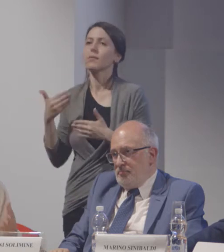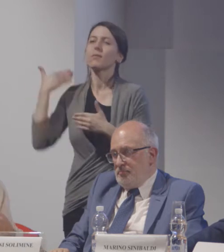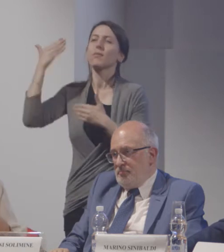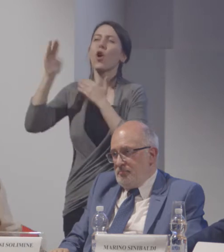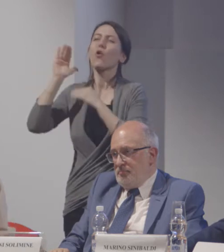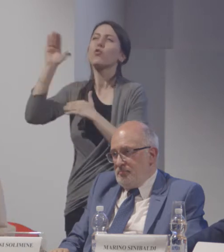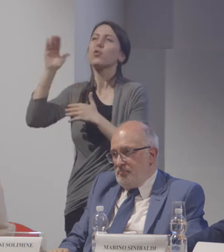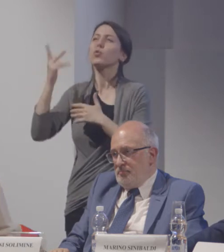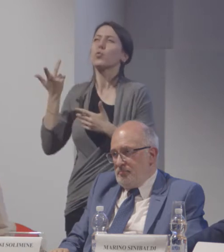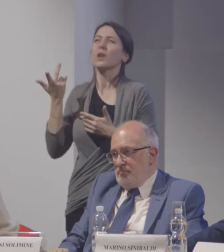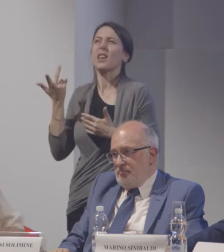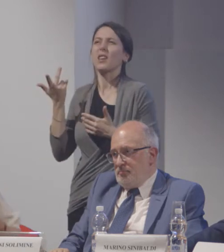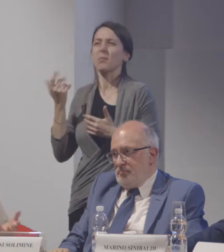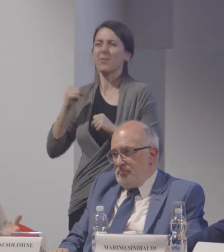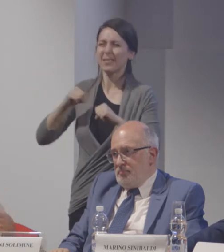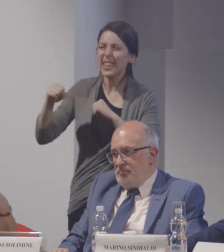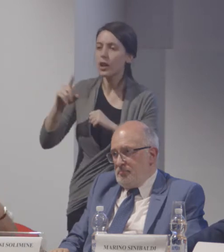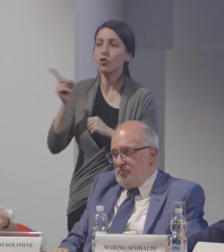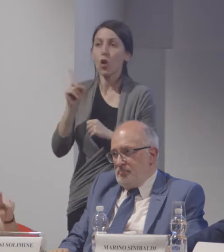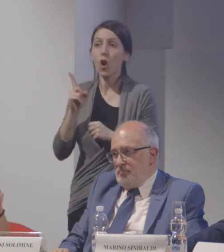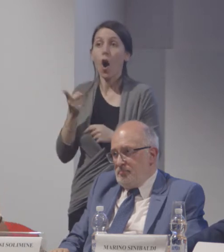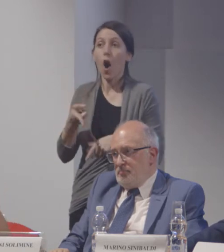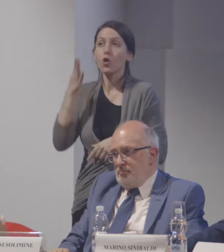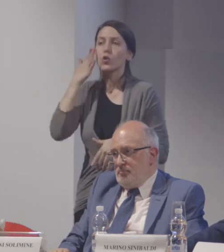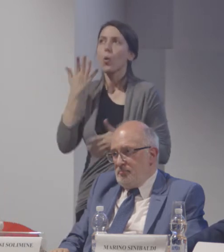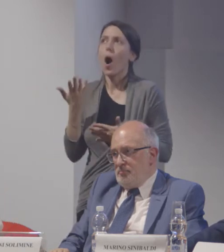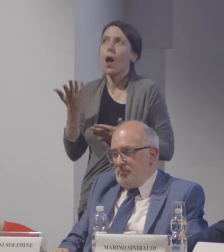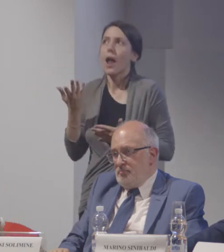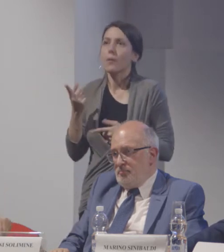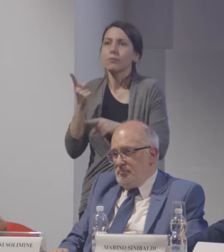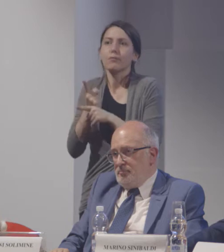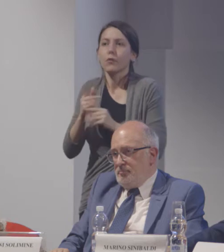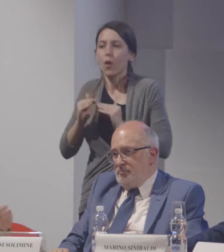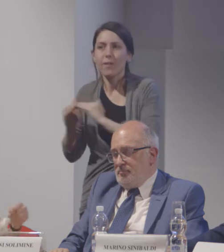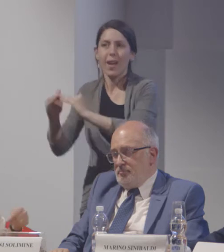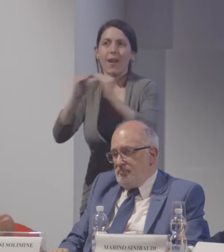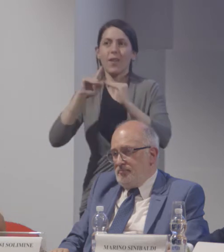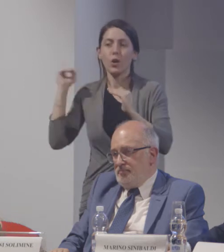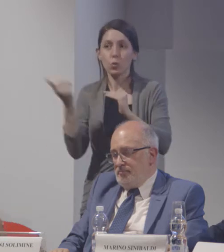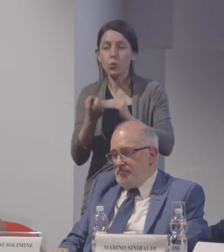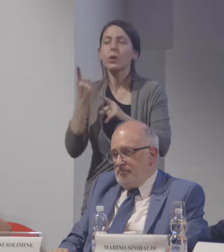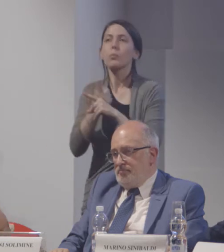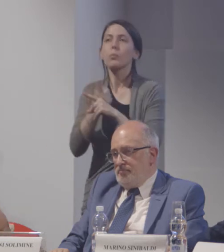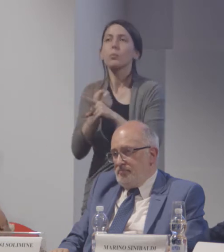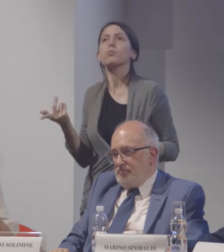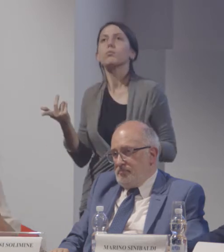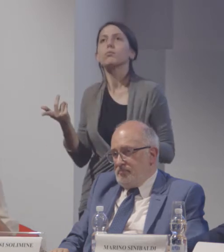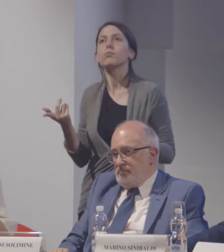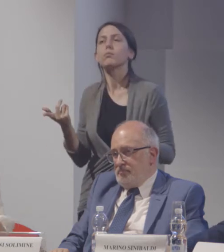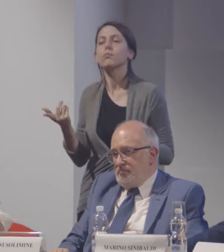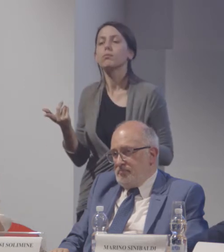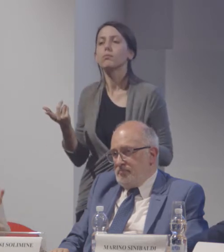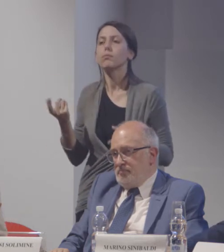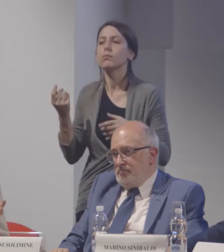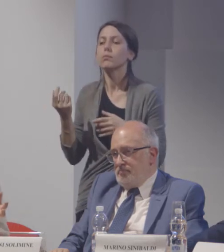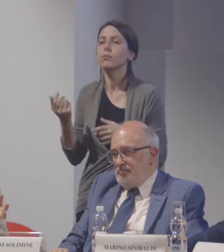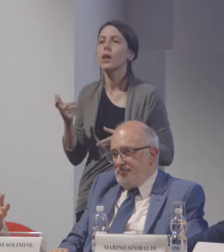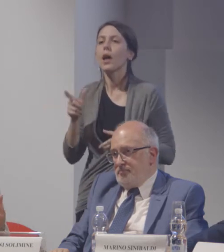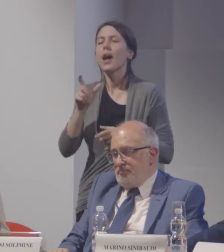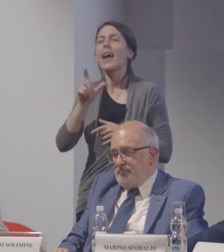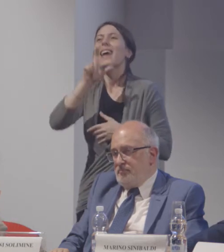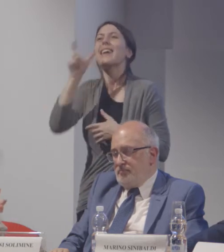classe dirigente, ma doveva essere per tutti, doveva essere anche un fatto di creazione della, come dire,